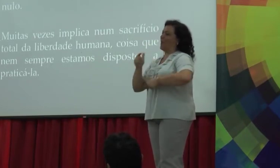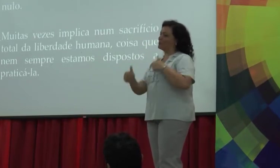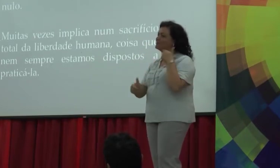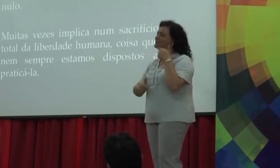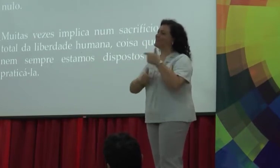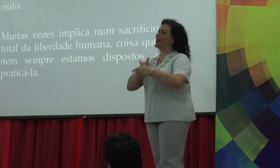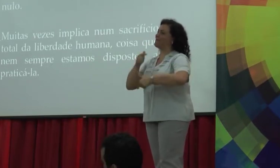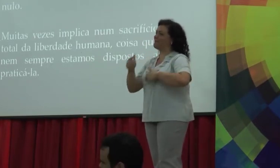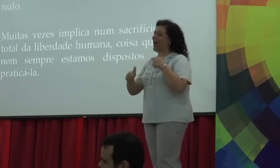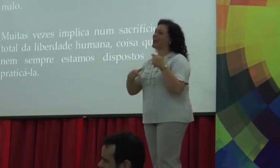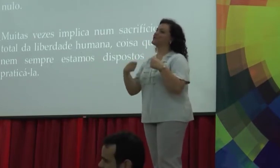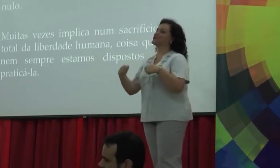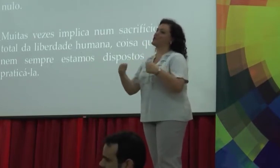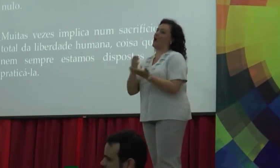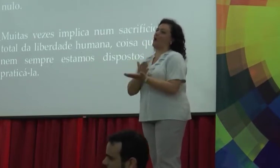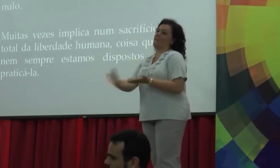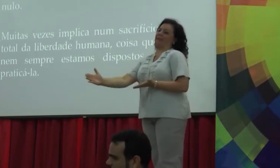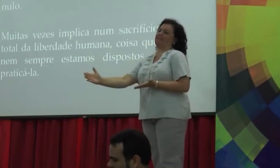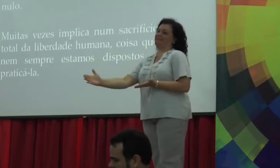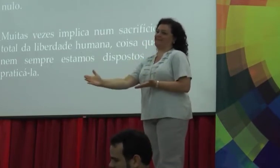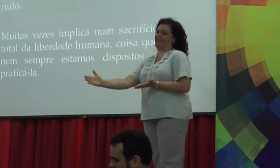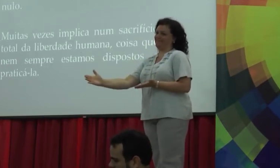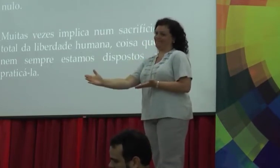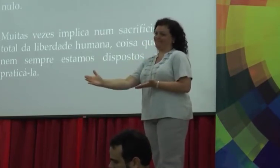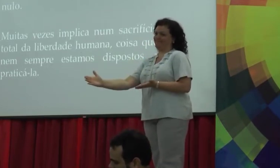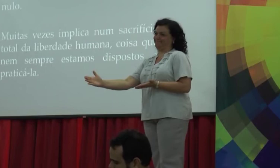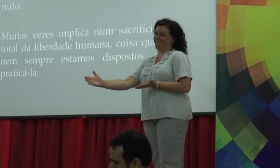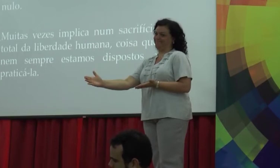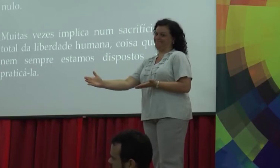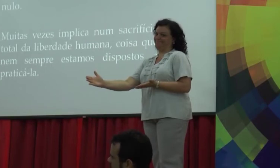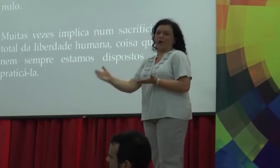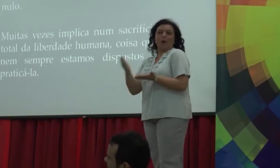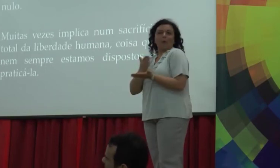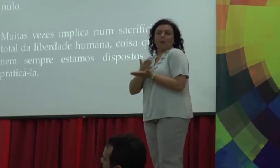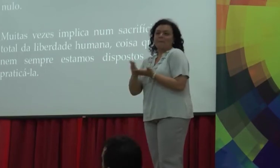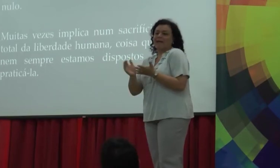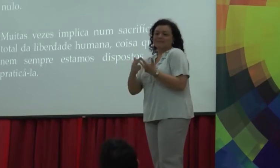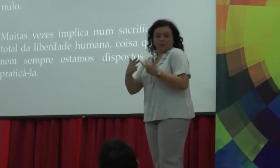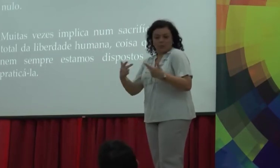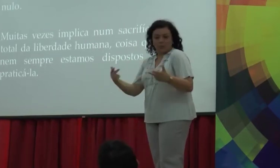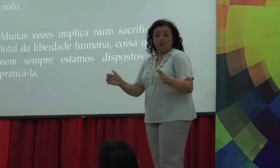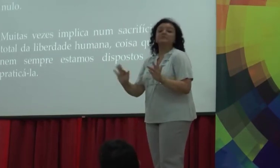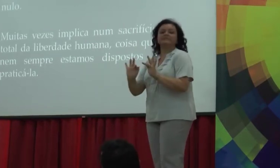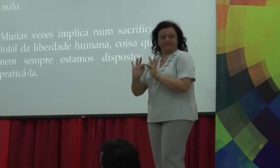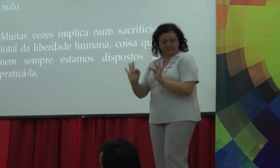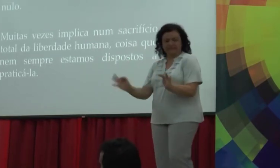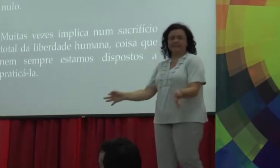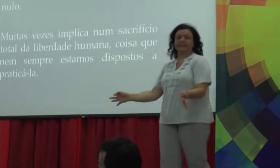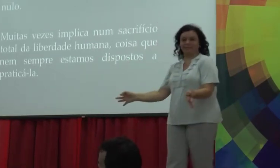é um trabalho que nós precisamos iniciar,